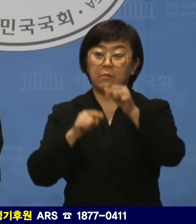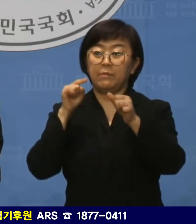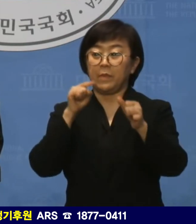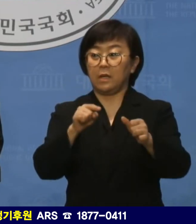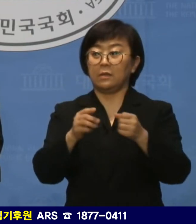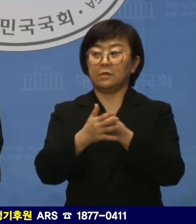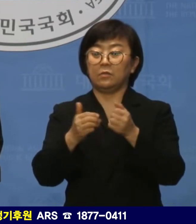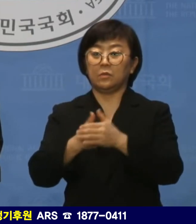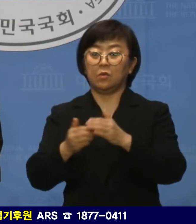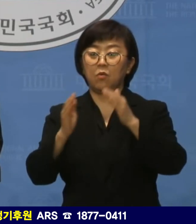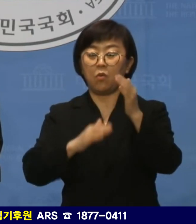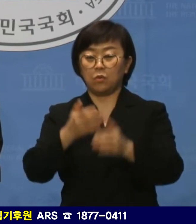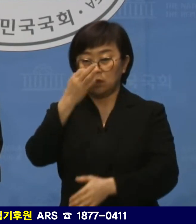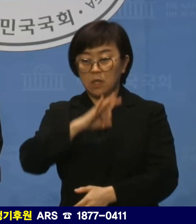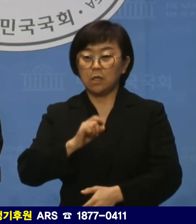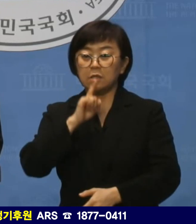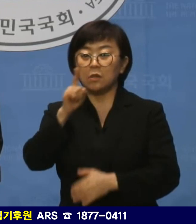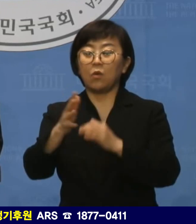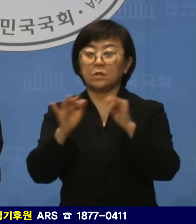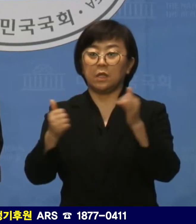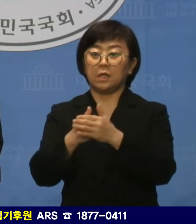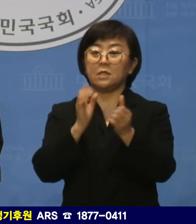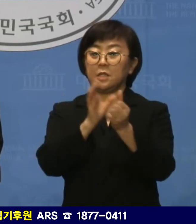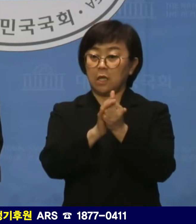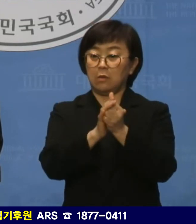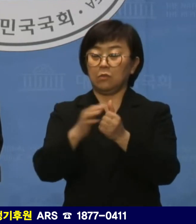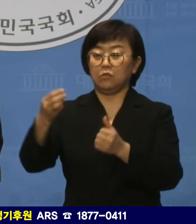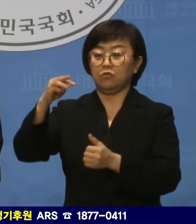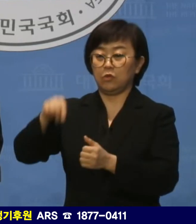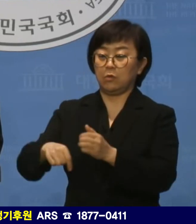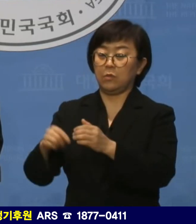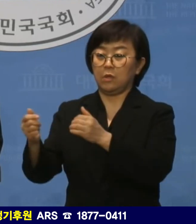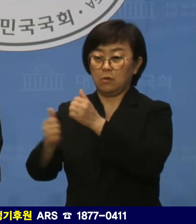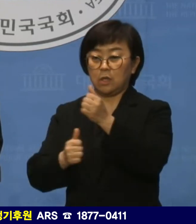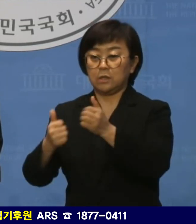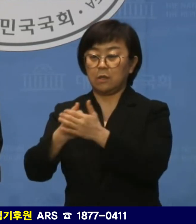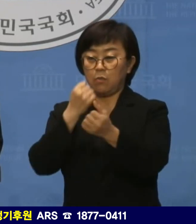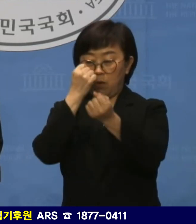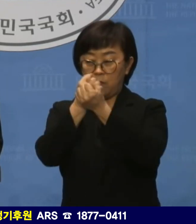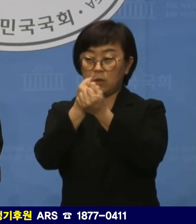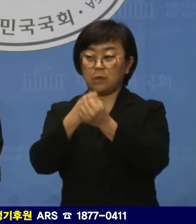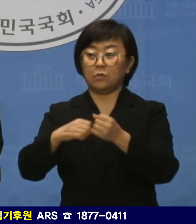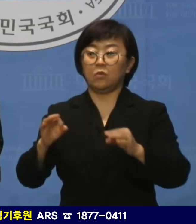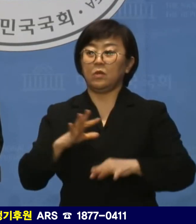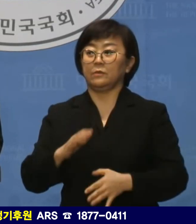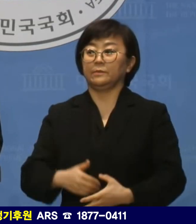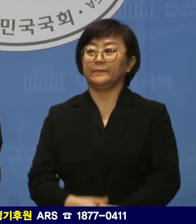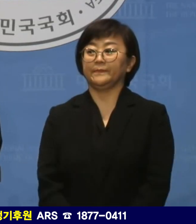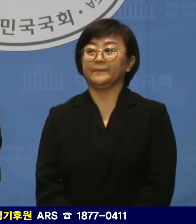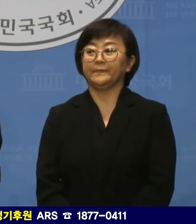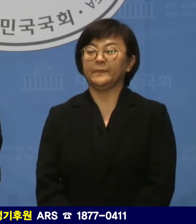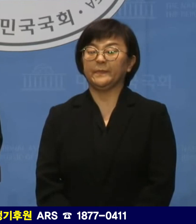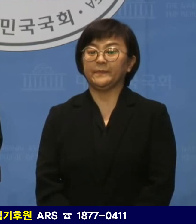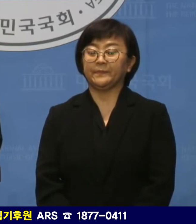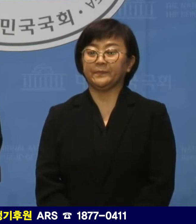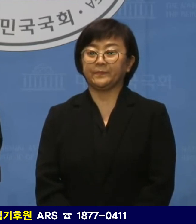사주해놓고서 공익신고자에게 책임을 묻겠다는 류일임 위원장의 뻔뻔함이 놀라울 따름입니다.